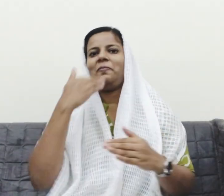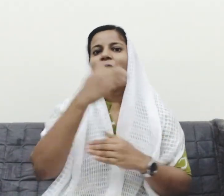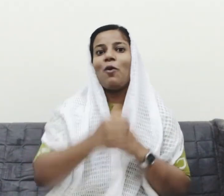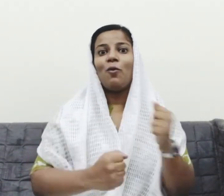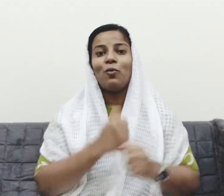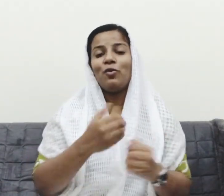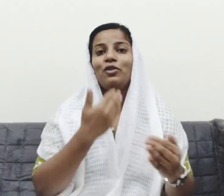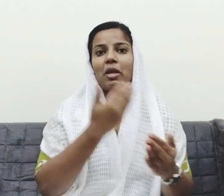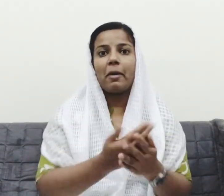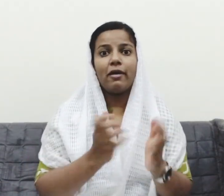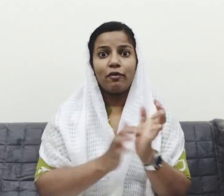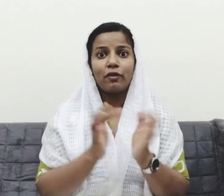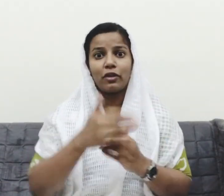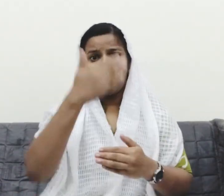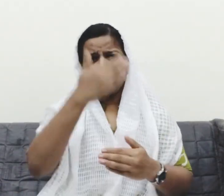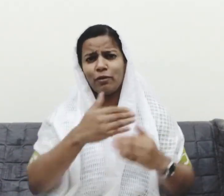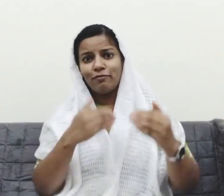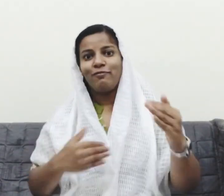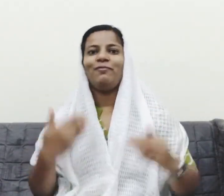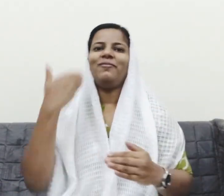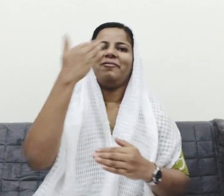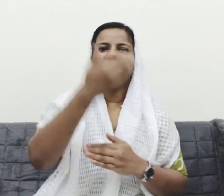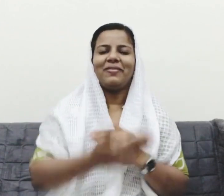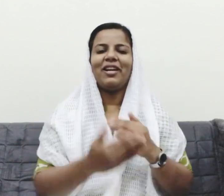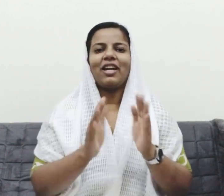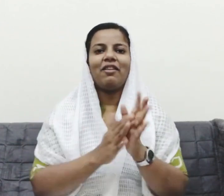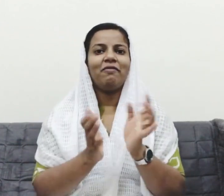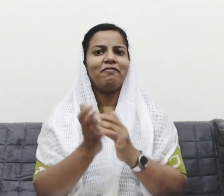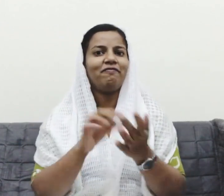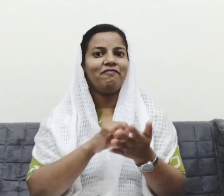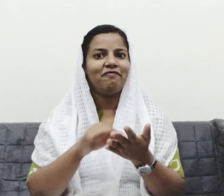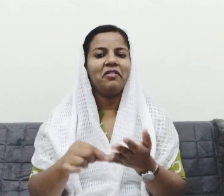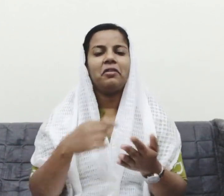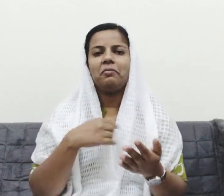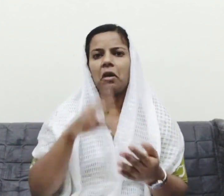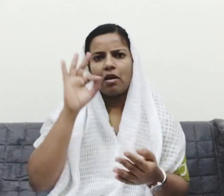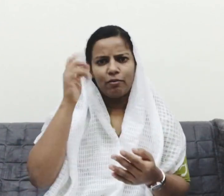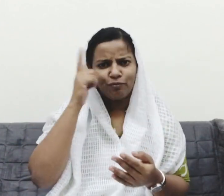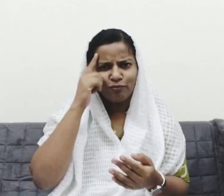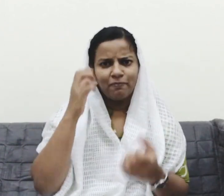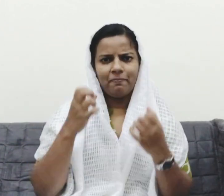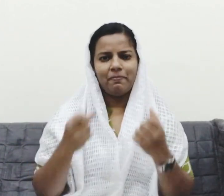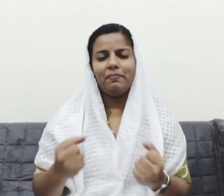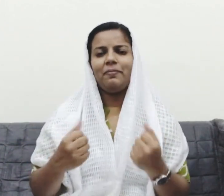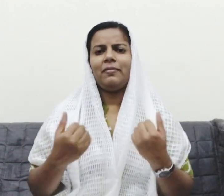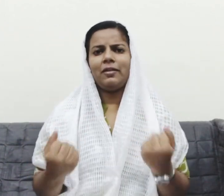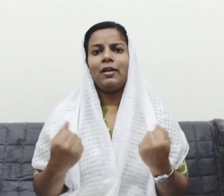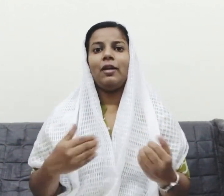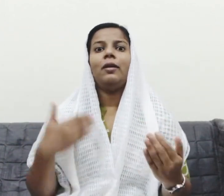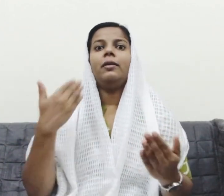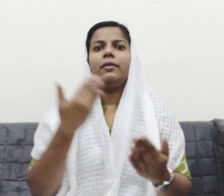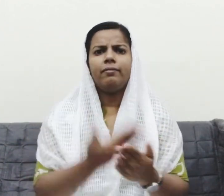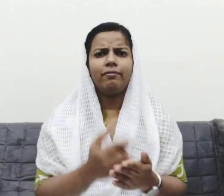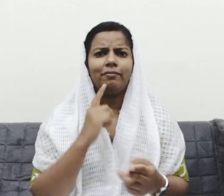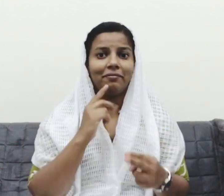നേരെ പാഞ്ഞു ചെല്ലും, എന്റെ ദൈവത്താൽ ഞാൻ മതിൽ ചാടി കടക്കും എന്ന ഒരു ഉറപ്പും ഒരു ബോധവും ഒരു ധൈര്യവും നിങ്ങൾക്കുണ്ടാകുന്നു